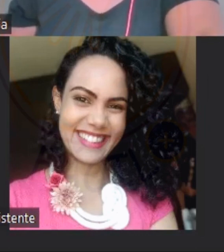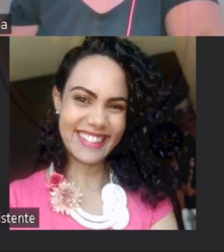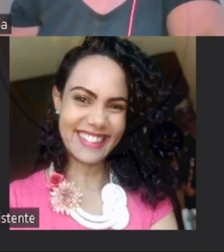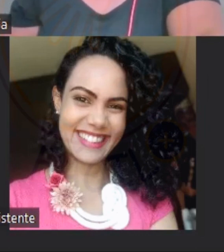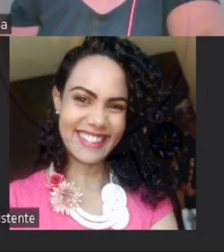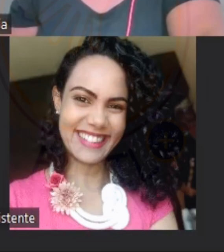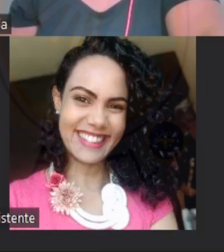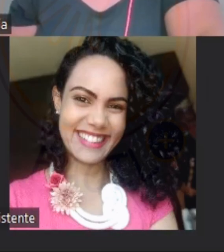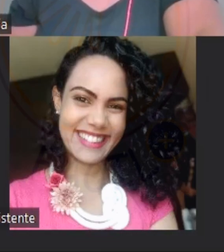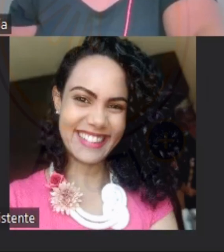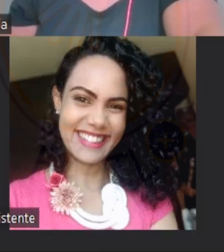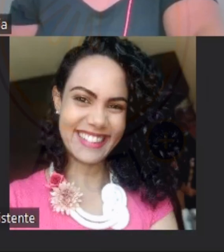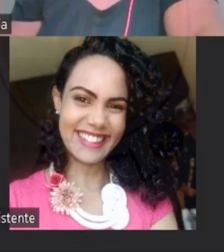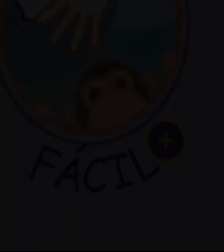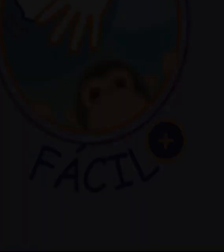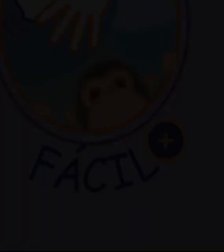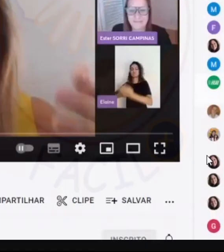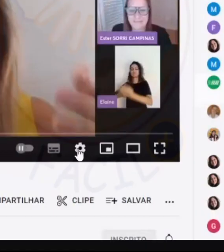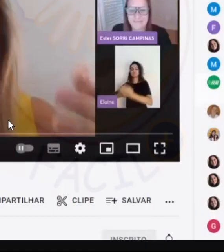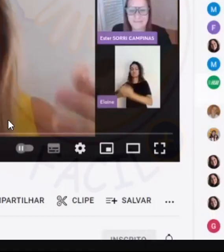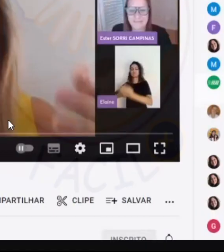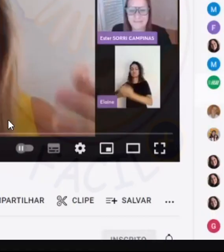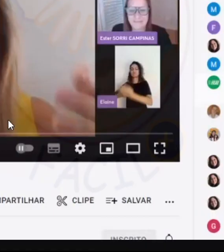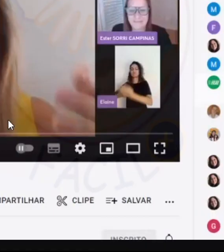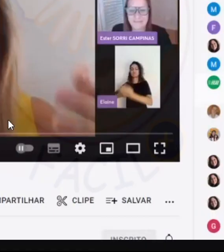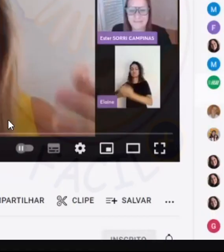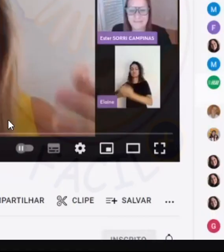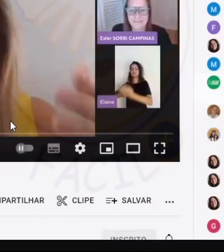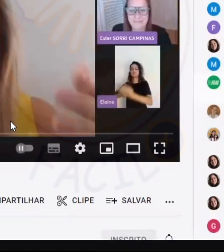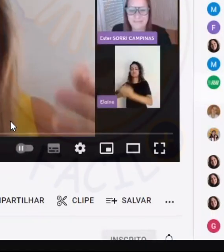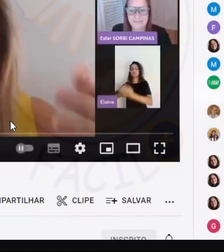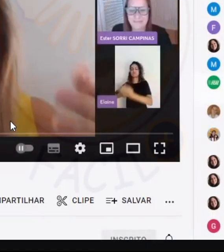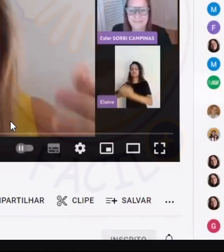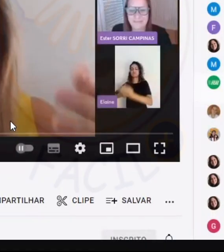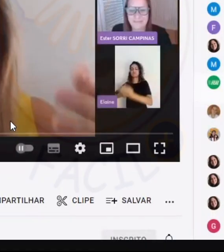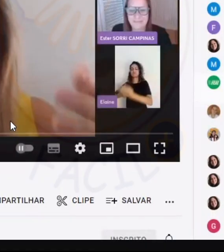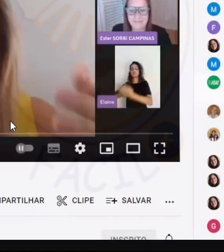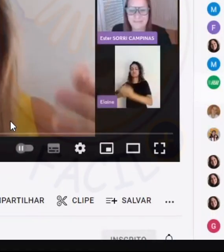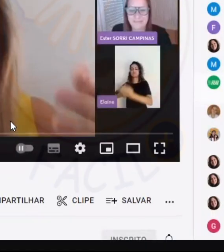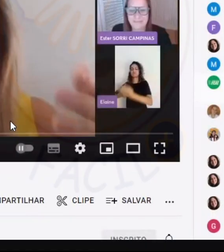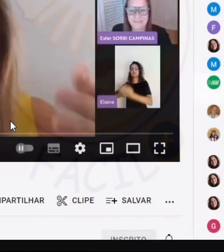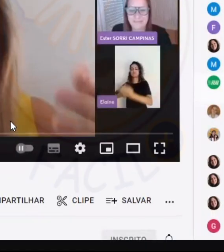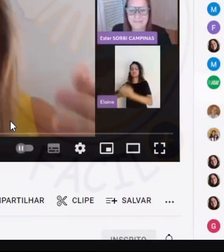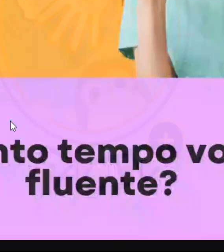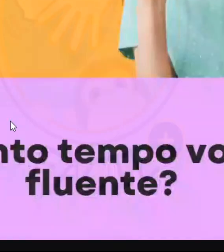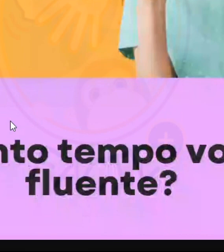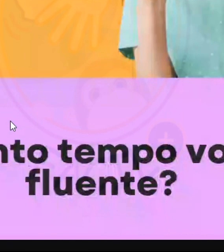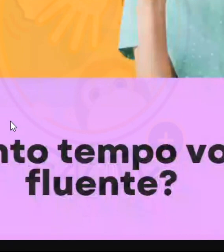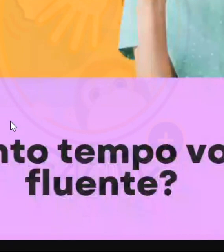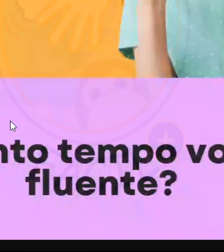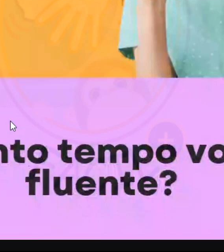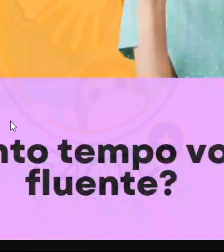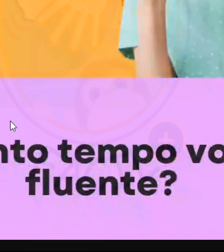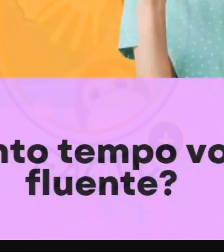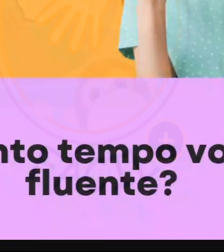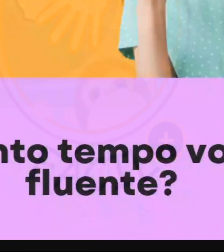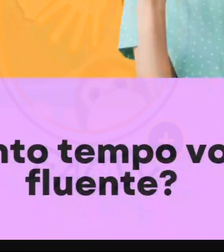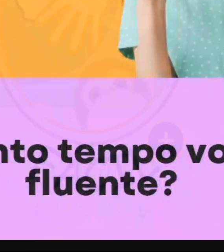R da técnica HEAR. O R é de reconhecer, o I é de interagir, e